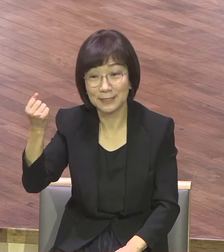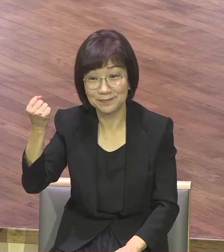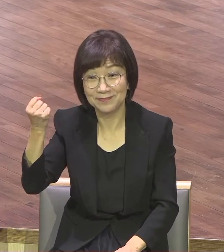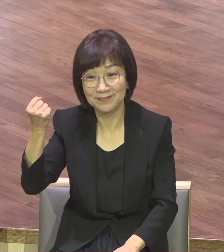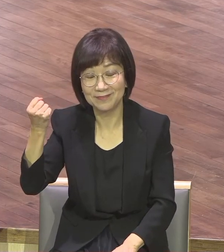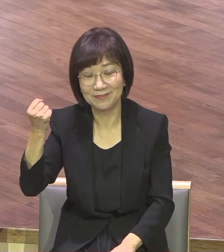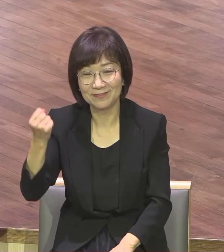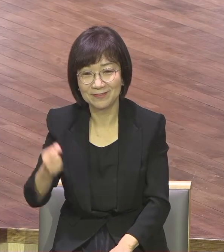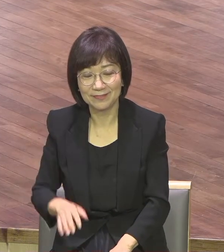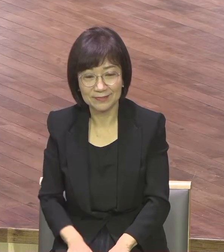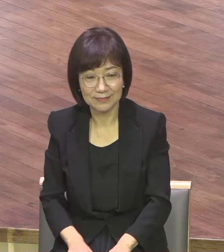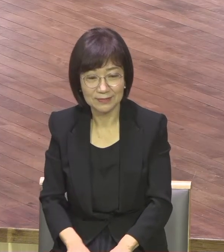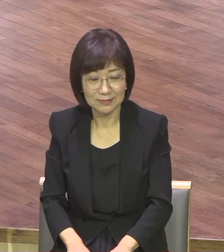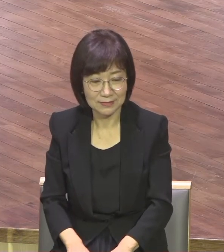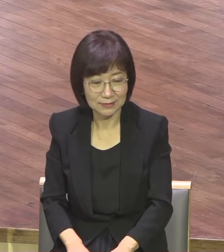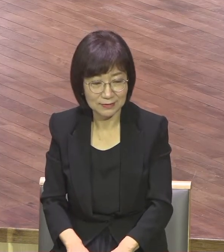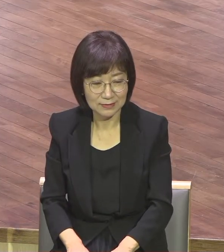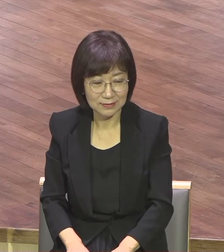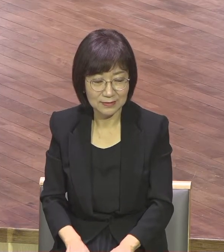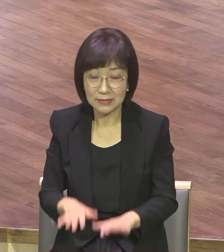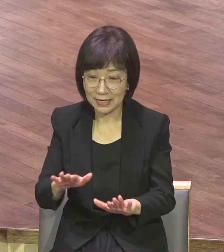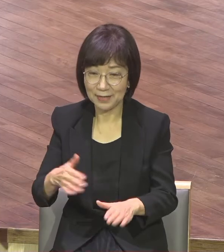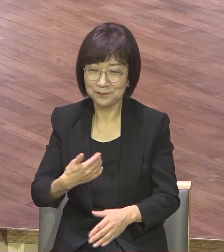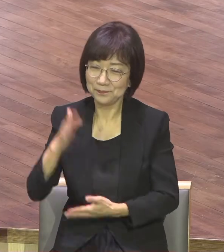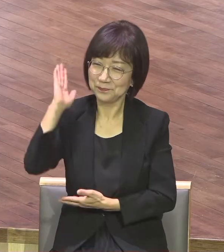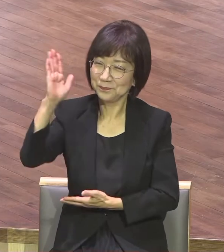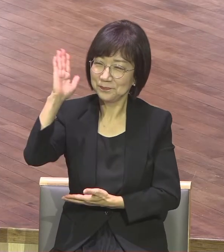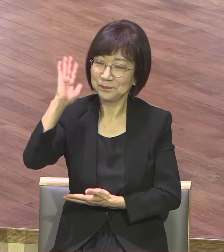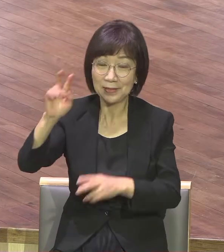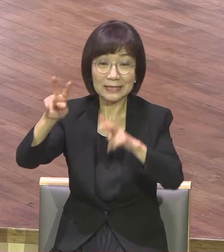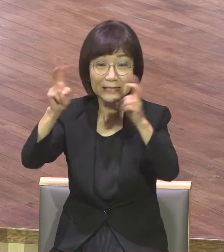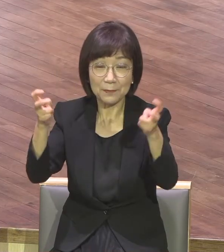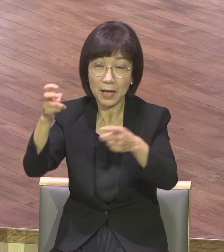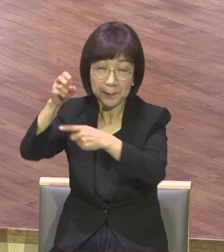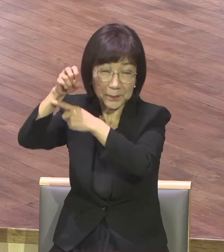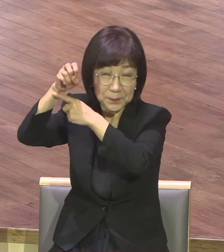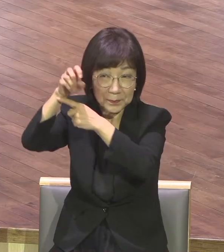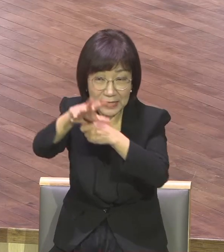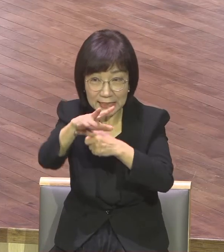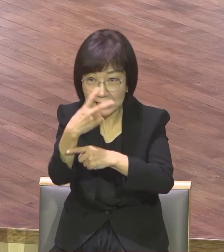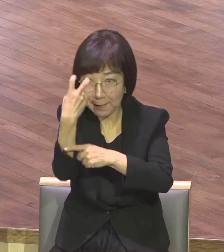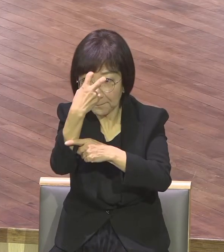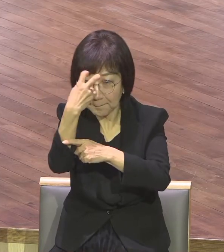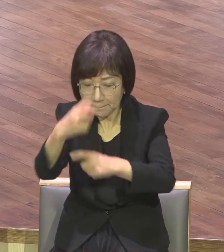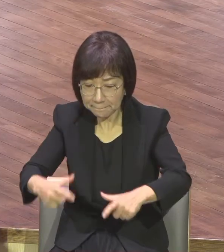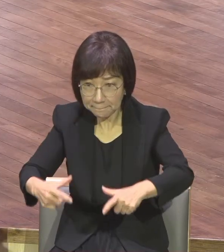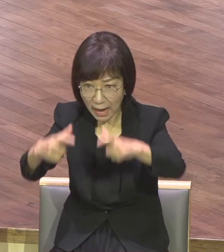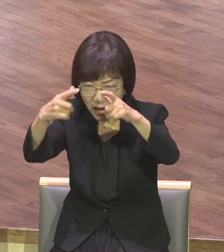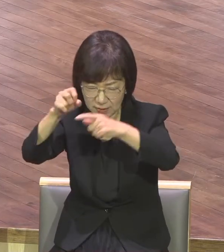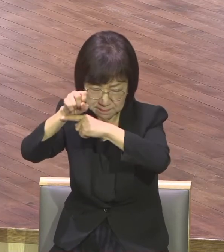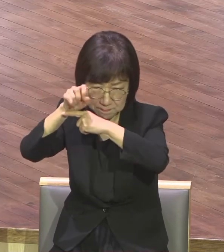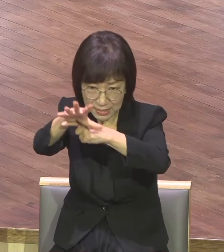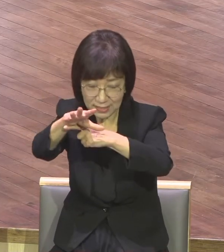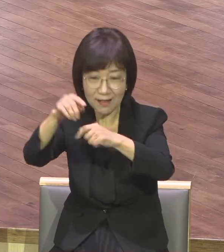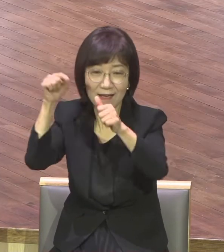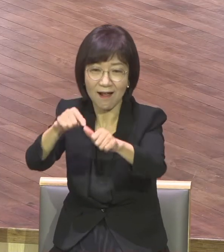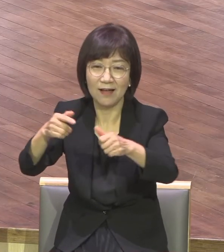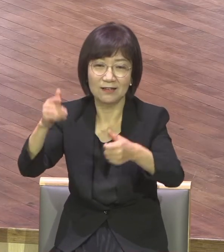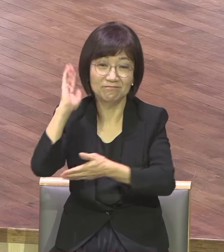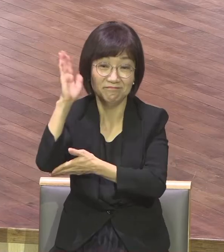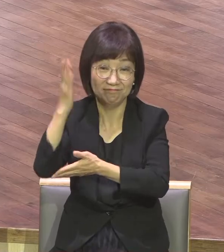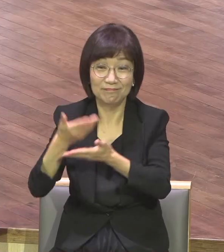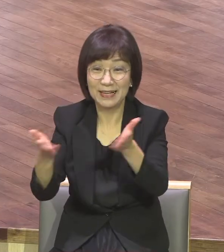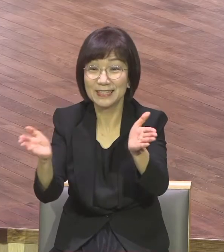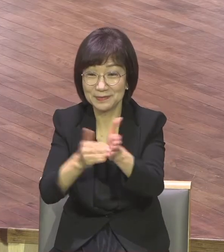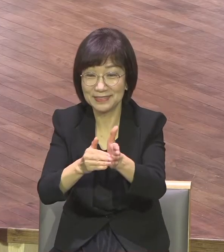되었습니다. 제가 빛의 망대를 세우라는 제목으로 말씀을 전했는데 이제 태국 전역에 본격적으로 뭘 해야